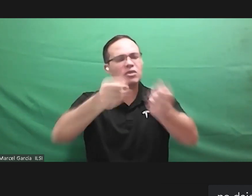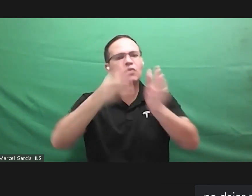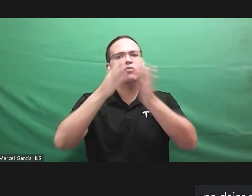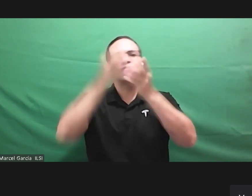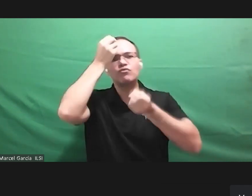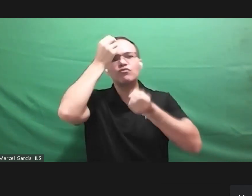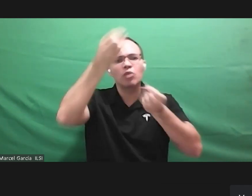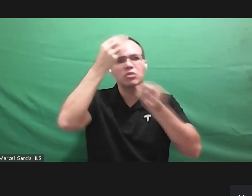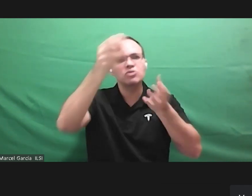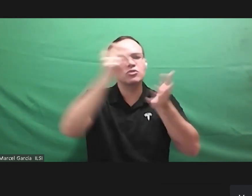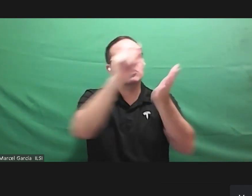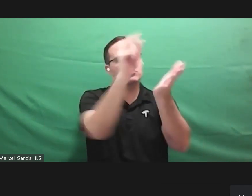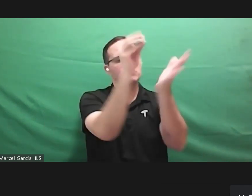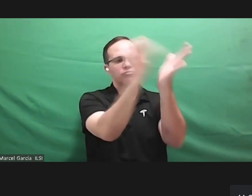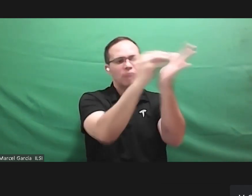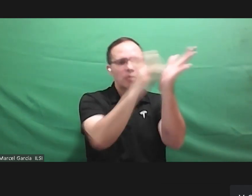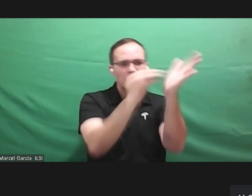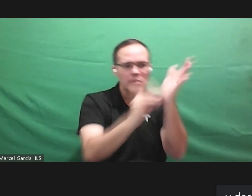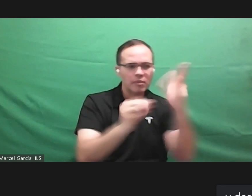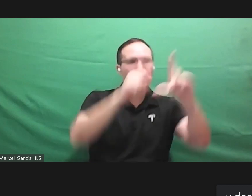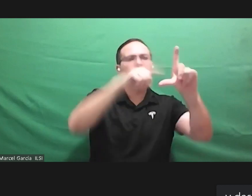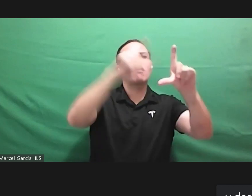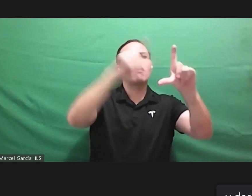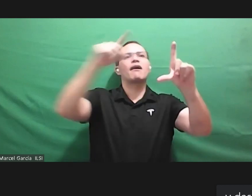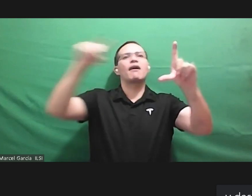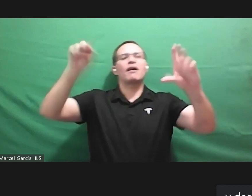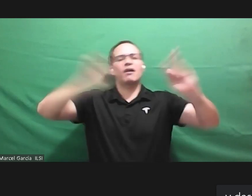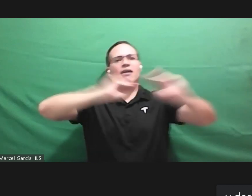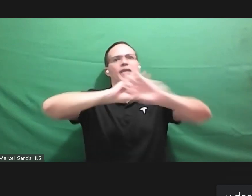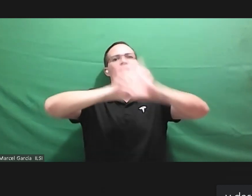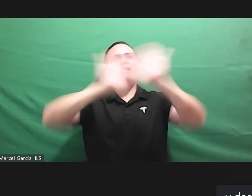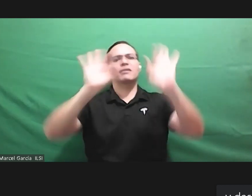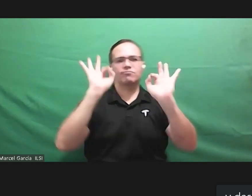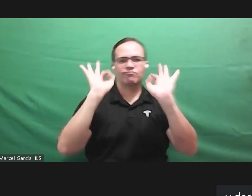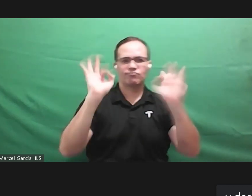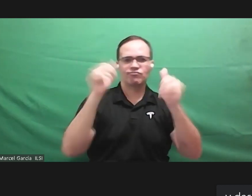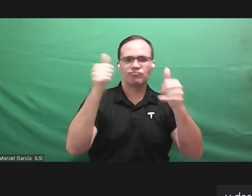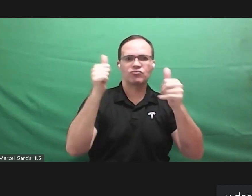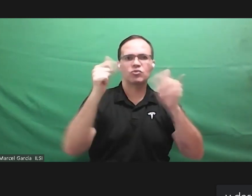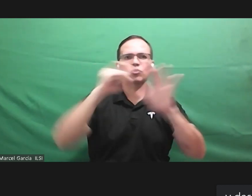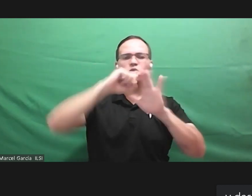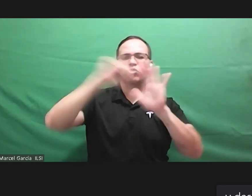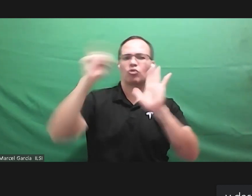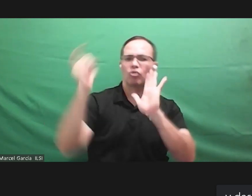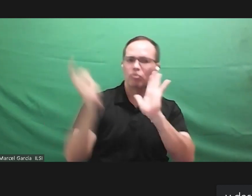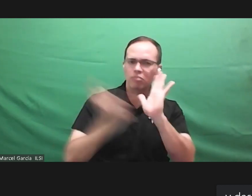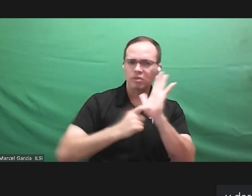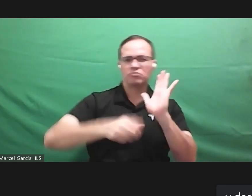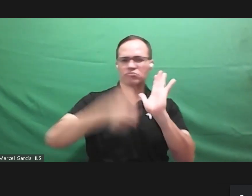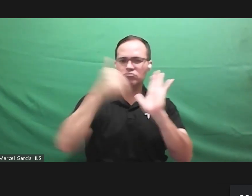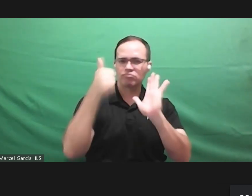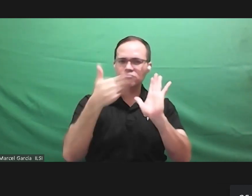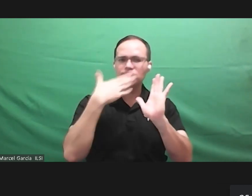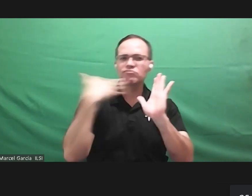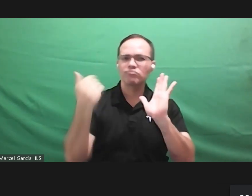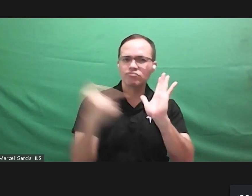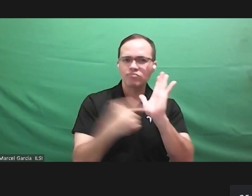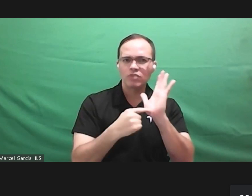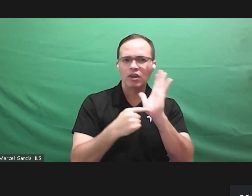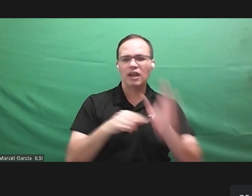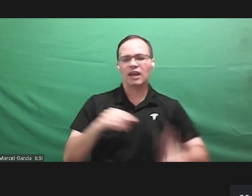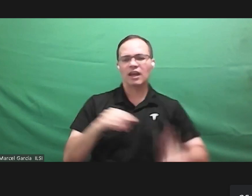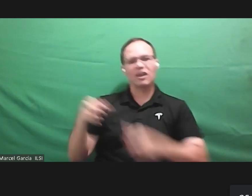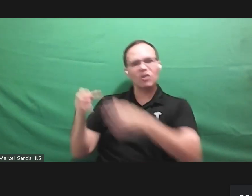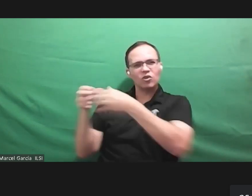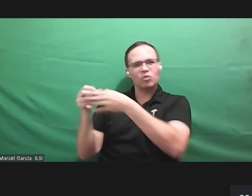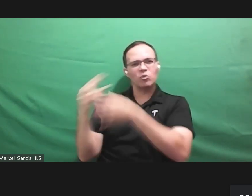desagregarse por discapacidad. Eso permite un monitoreo mucho más completo. El grupo de Washington ha progresado con eso,